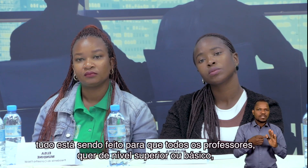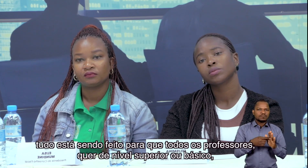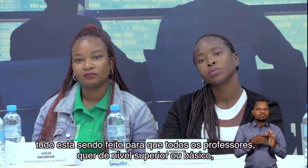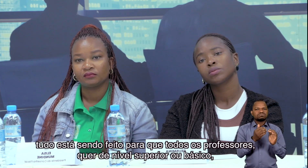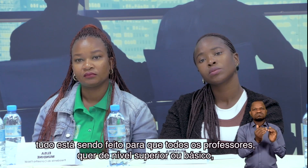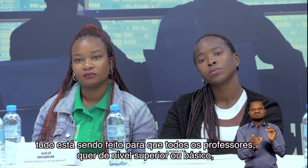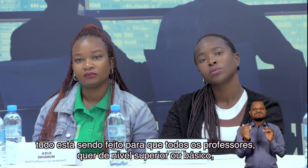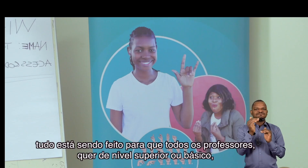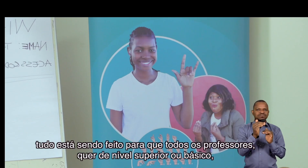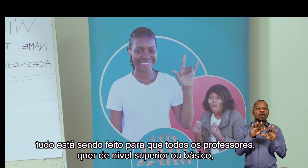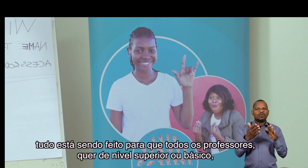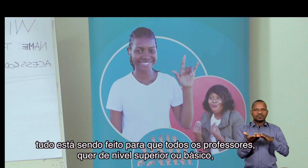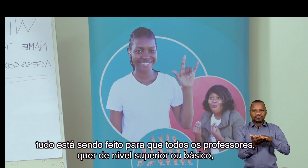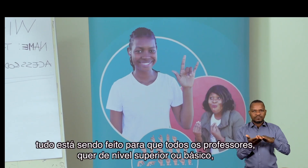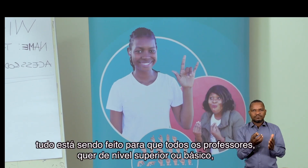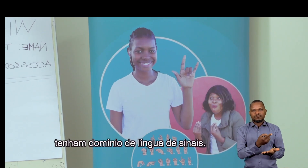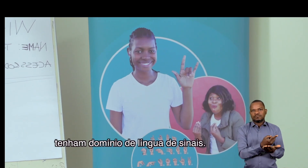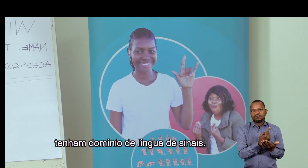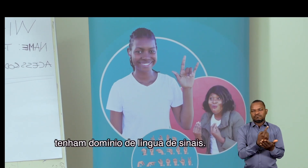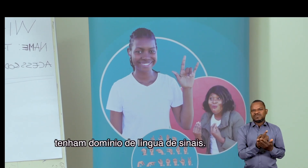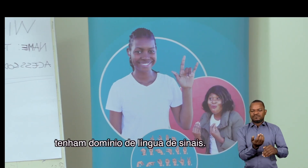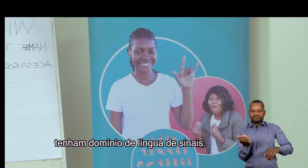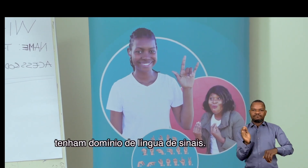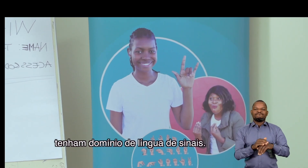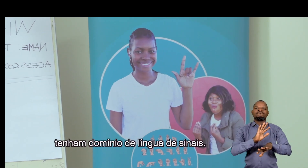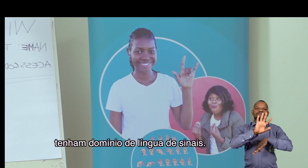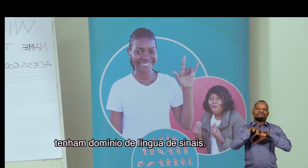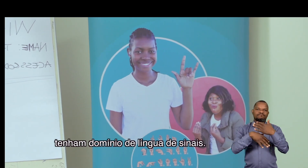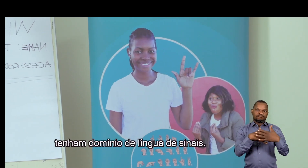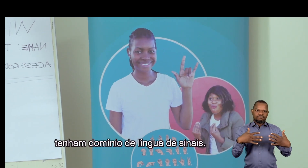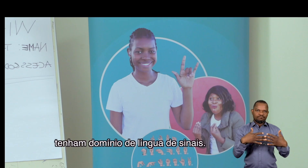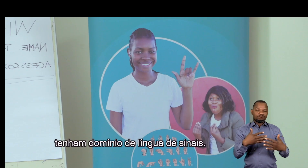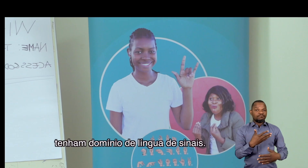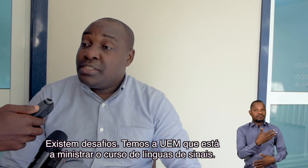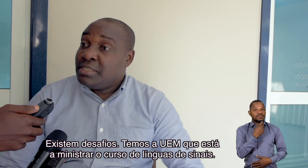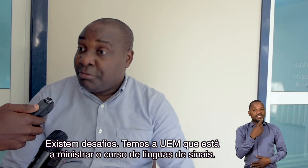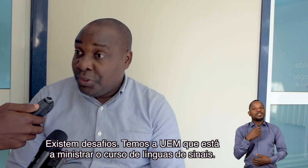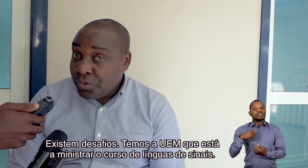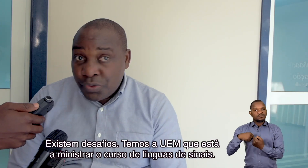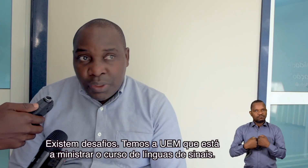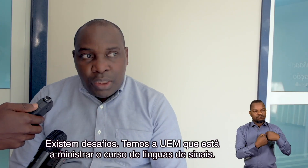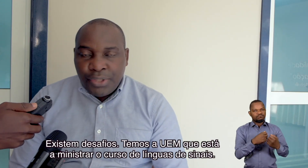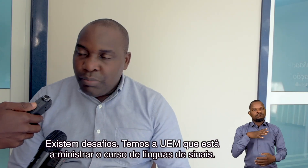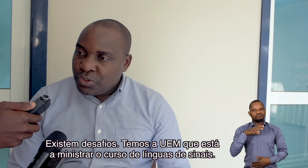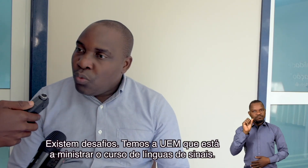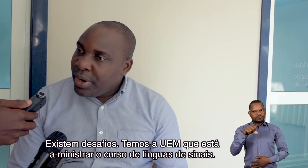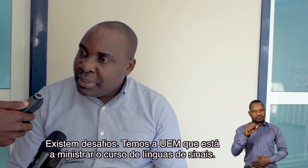queiram de nível superior ou básico tenham domínio de línguas de sinais. Existem desafios. Temos a UEM